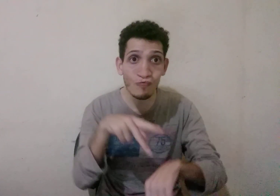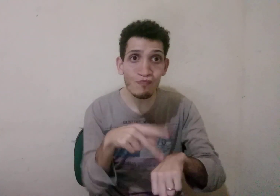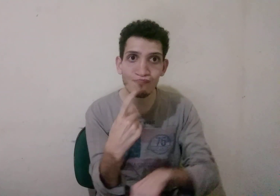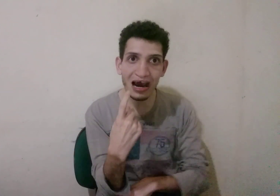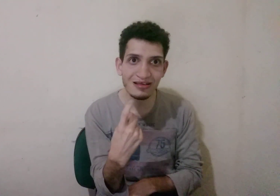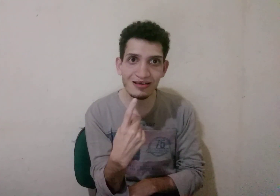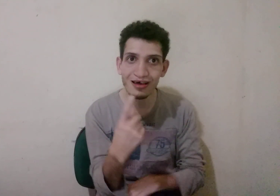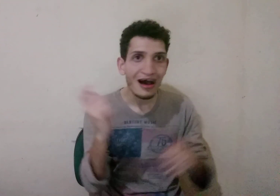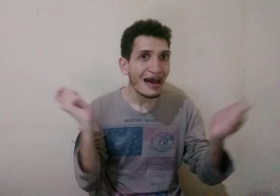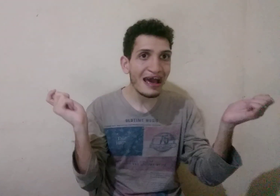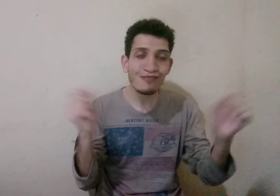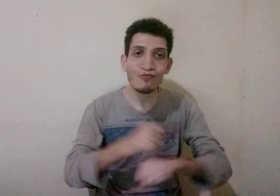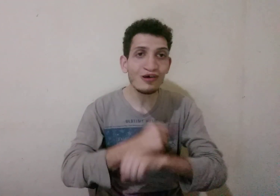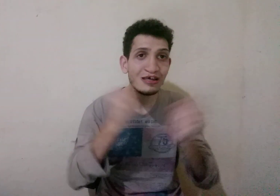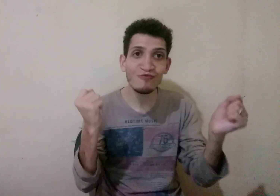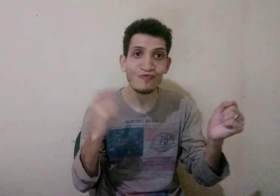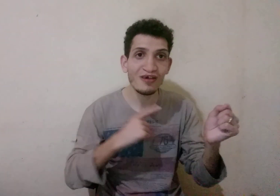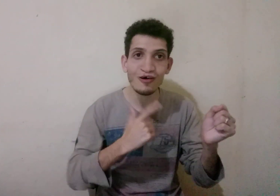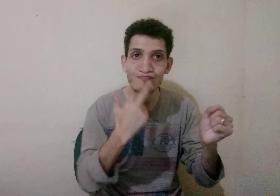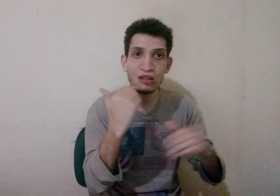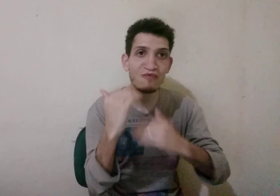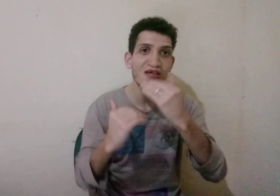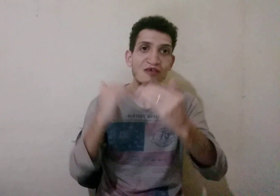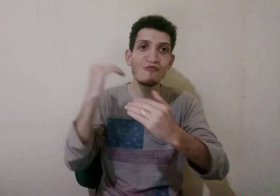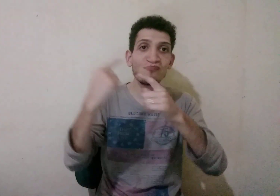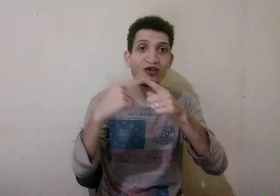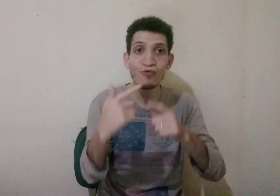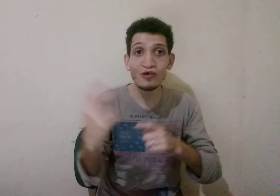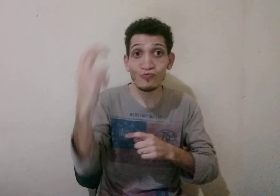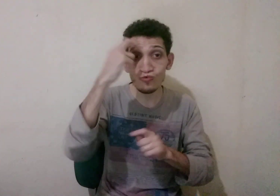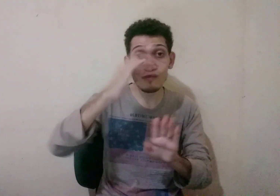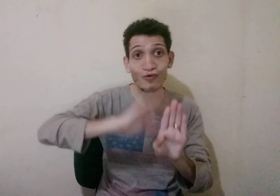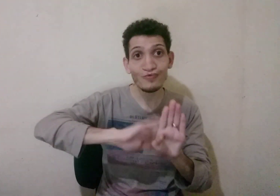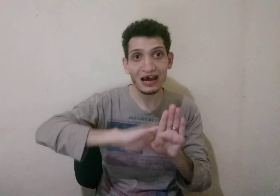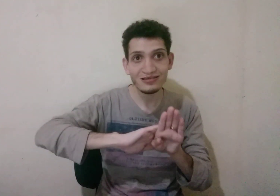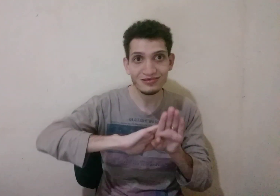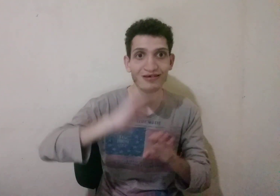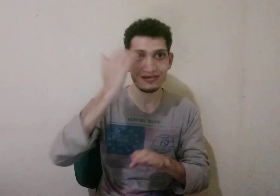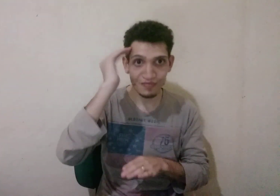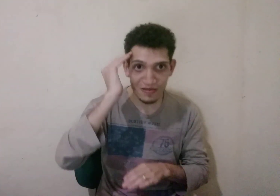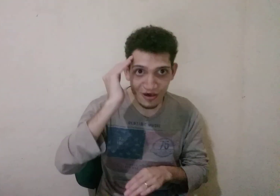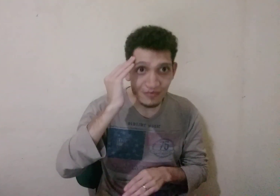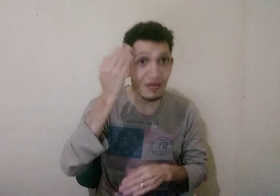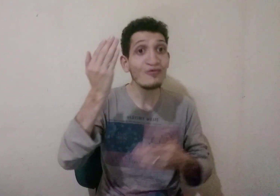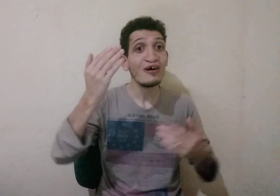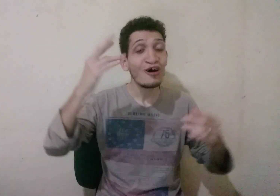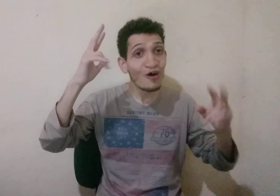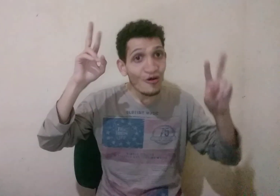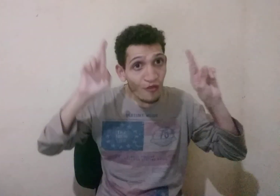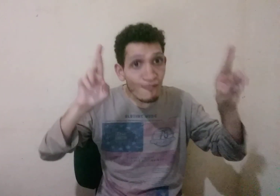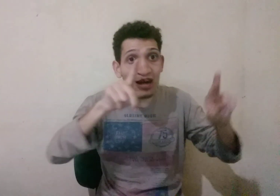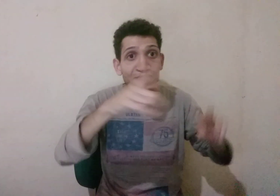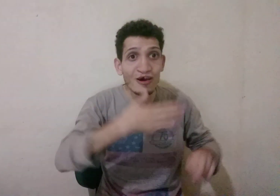um país, é impossível, uma língua desenvolver, porque, não tem cultura, por trás, entendeu, então, não valeu, que vocês tenham